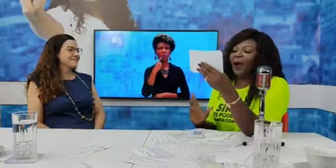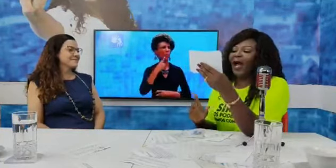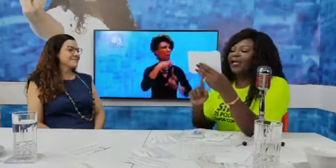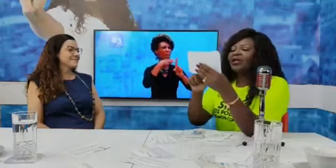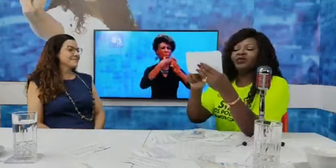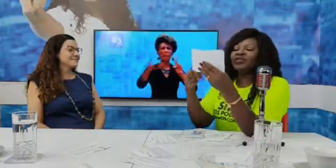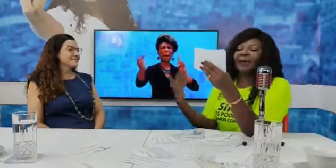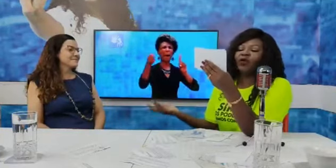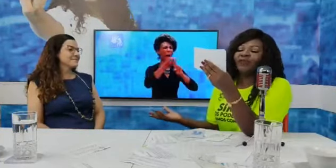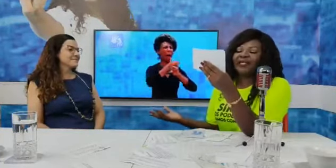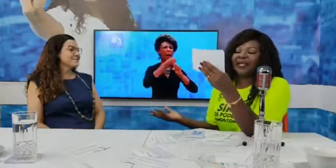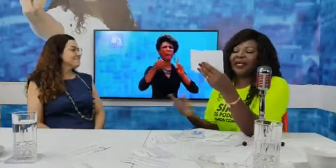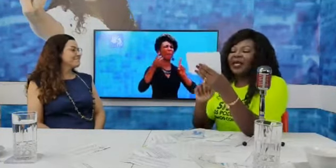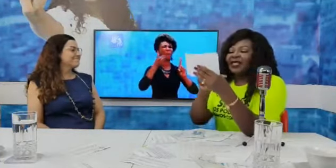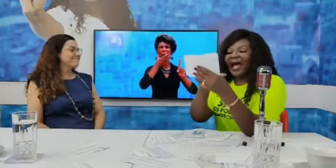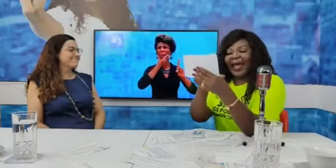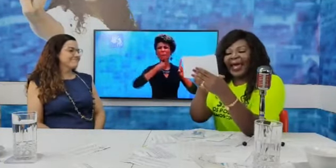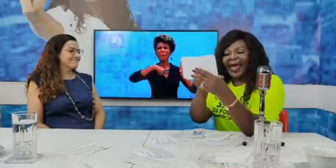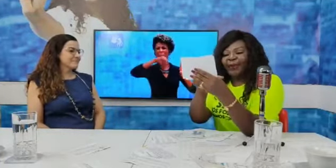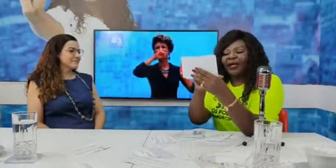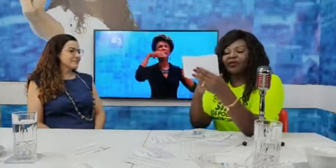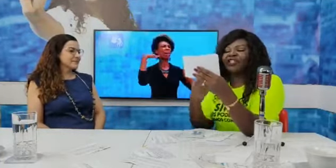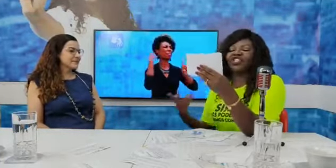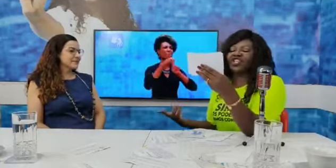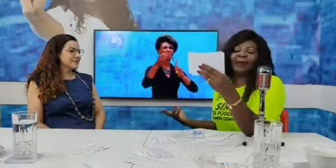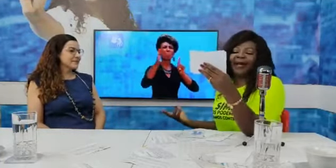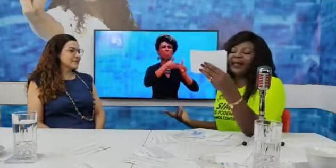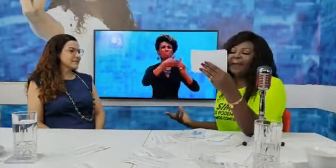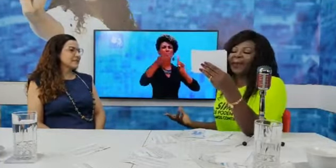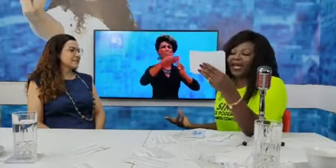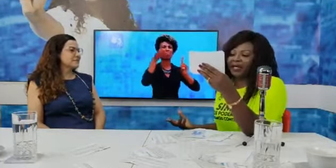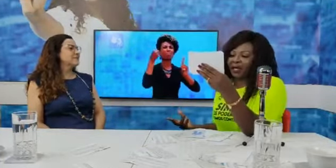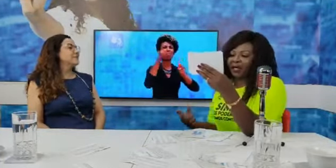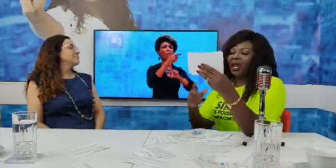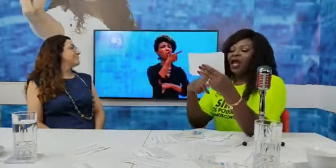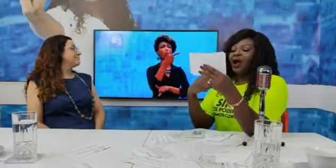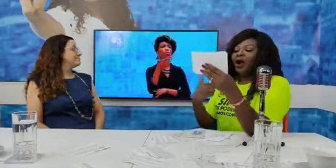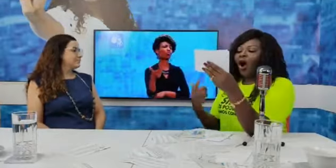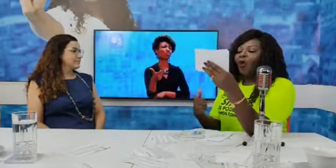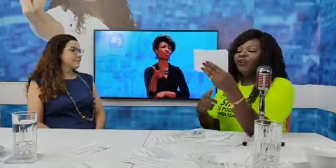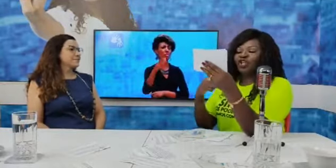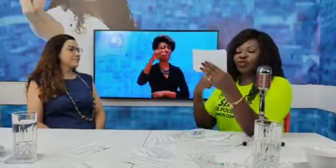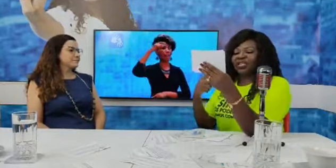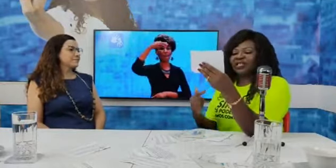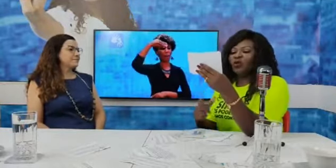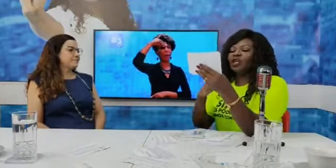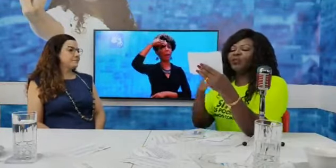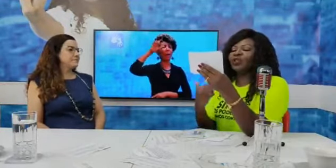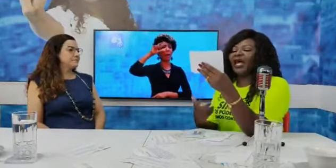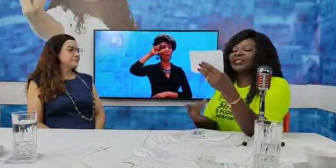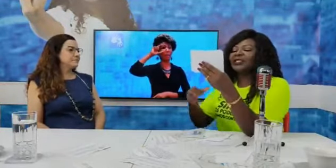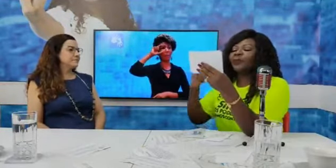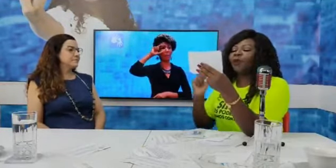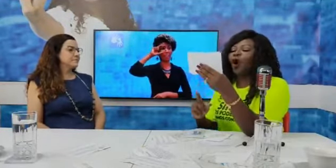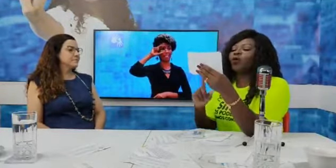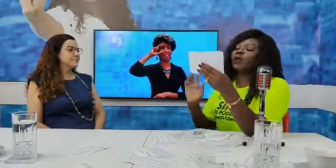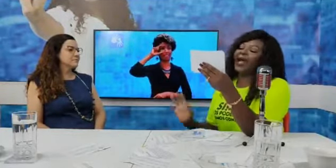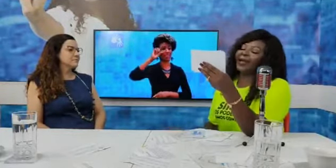meu pai. Não sabia o que fazer. Naquela época, não existia Maria da Penha. Ou instituição que